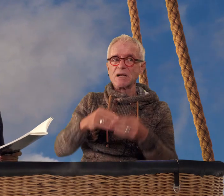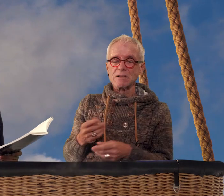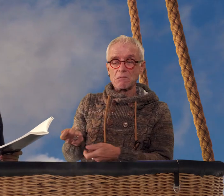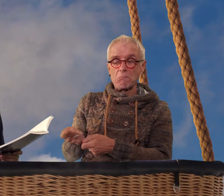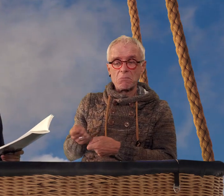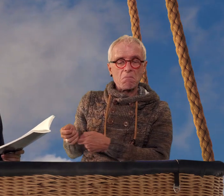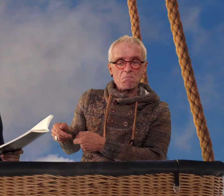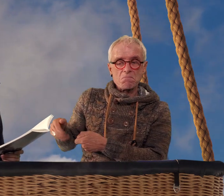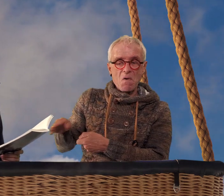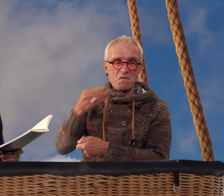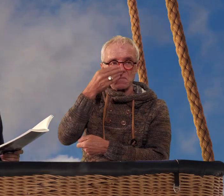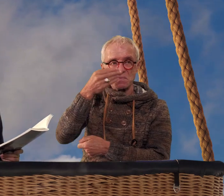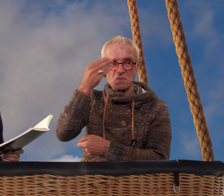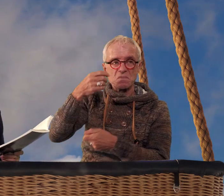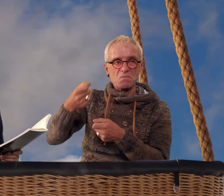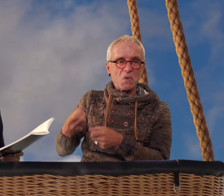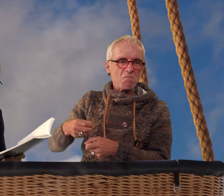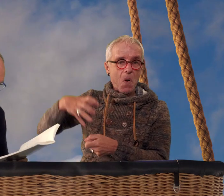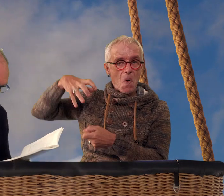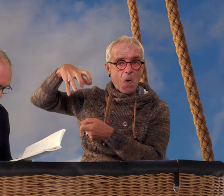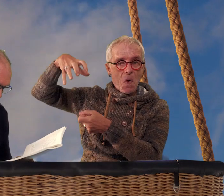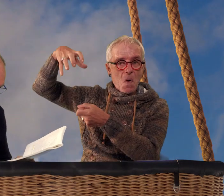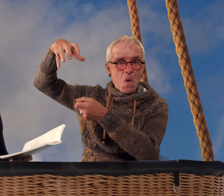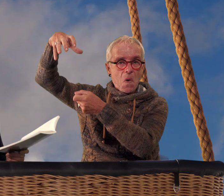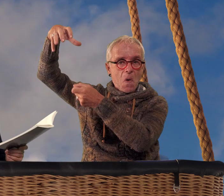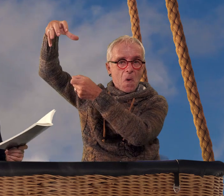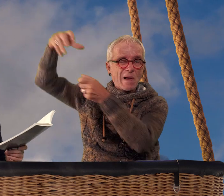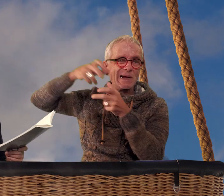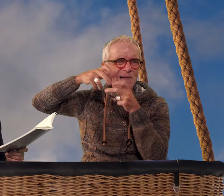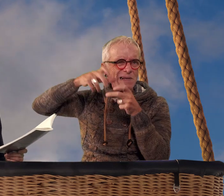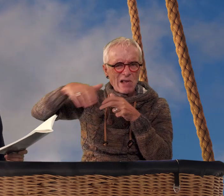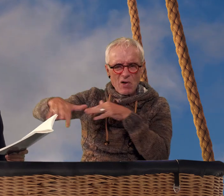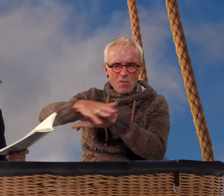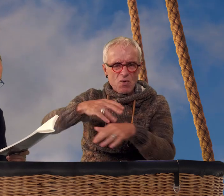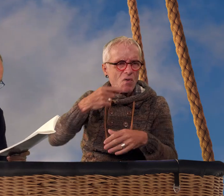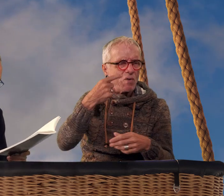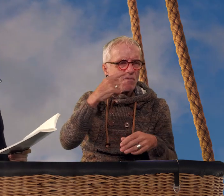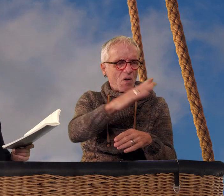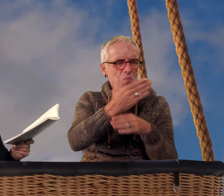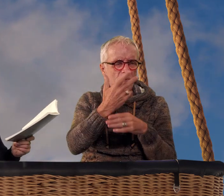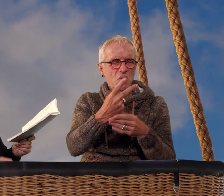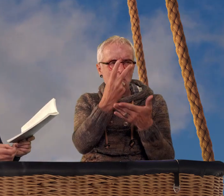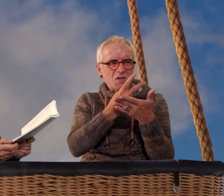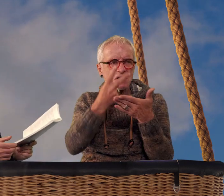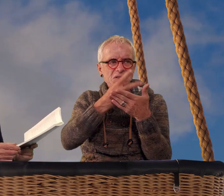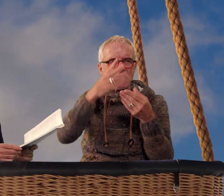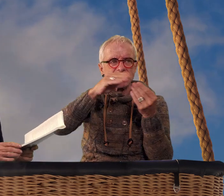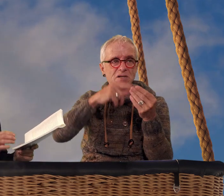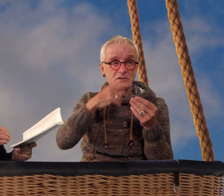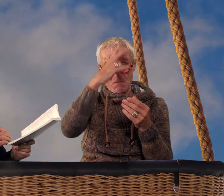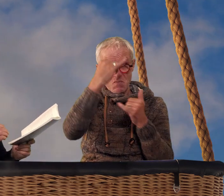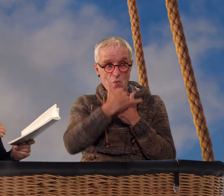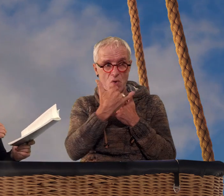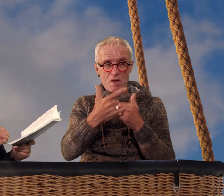était temps. Quelques roulements lointains grondaient dans le sud. « Voyez, c'est autre gravure, reprit l'inconnu, sans soupçonner mes manœuvres.